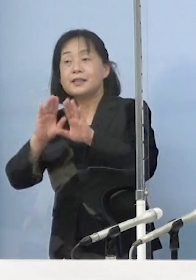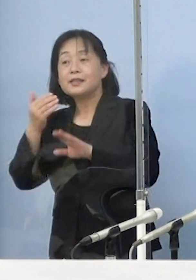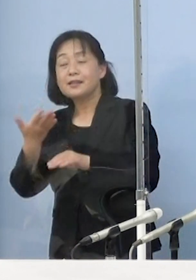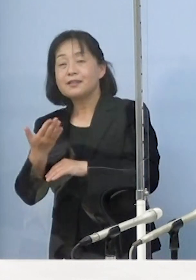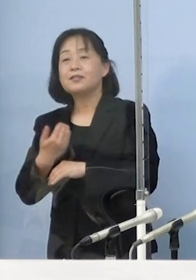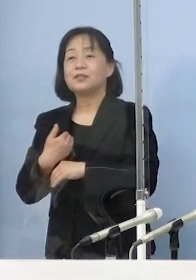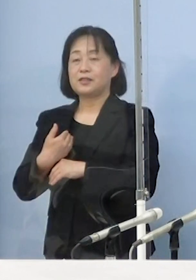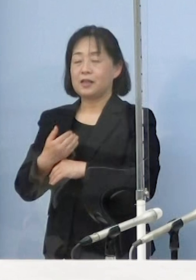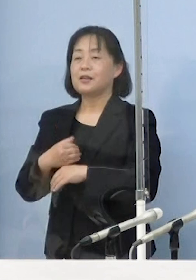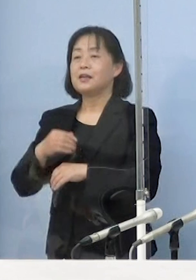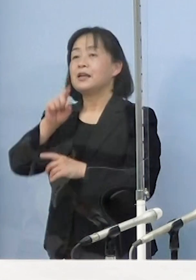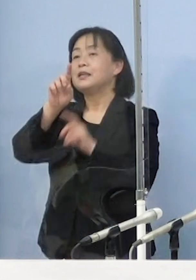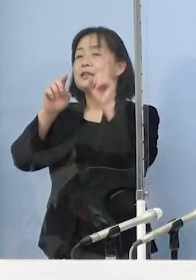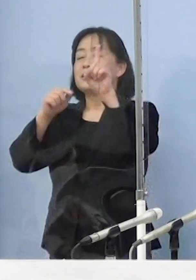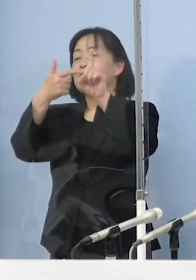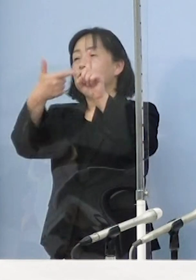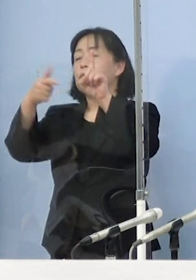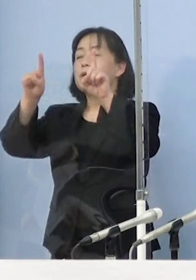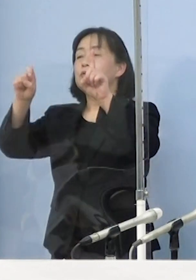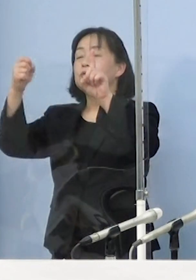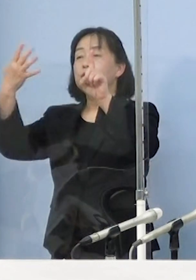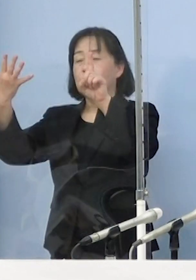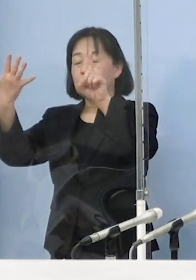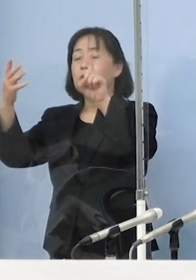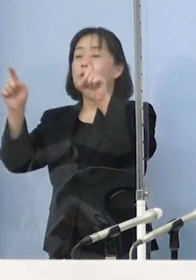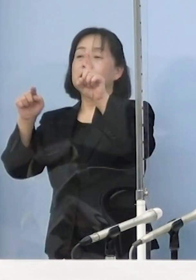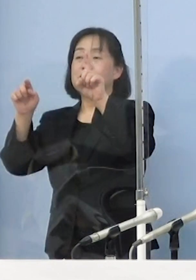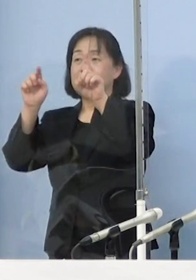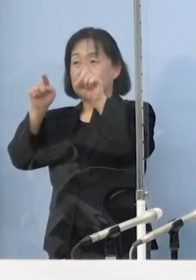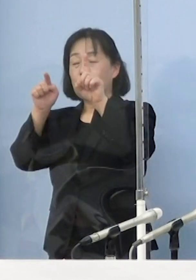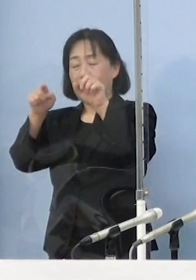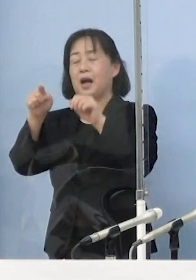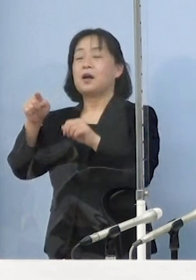人1614の方だけということで、